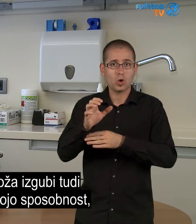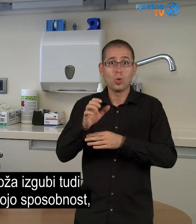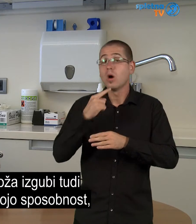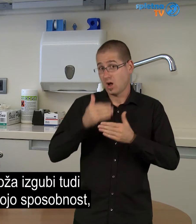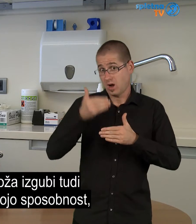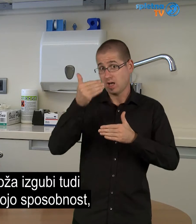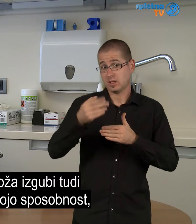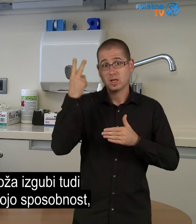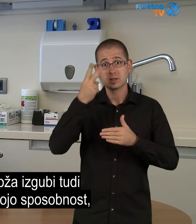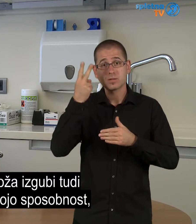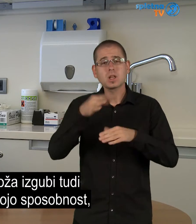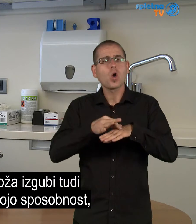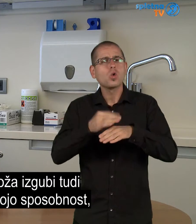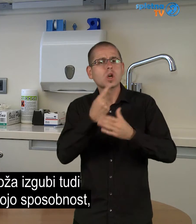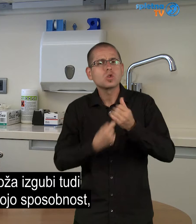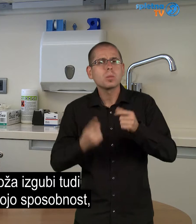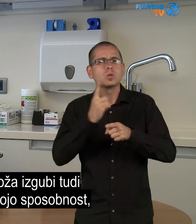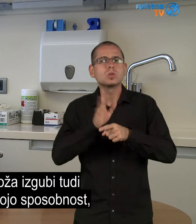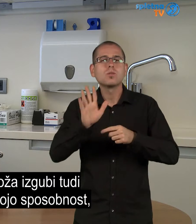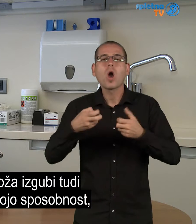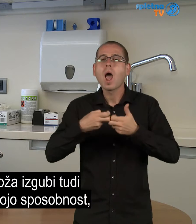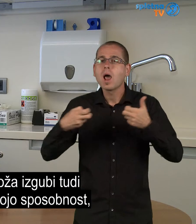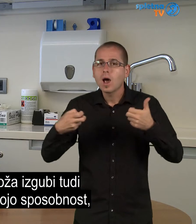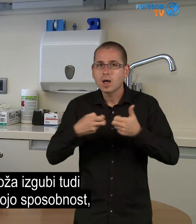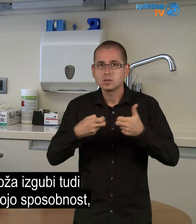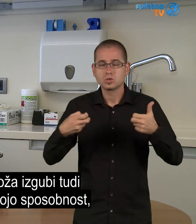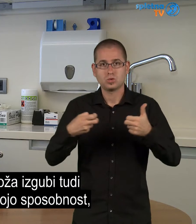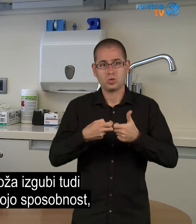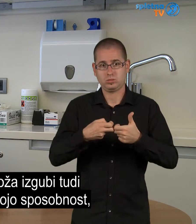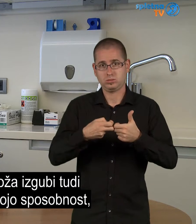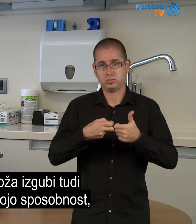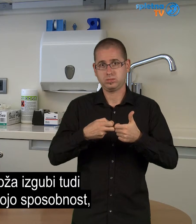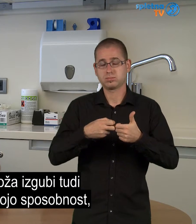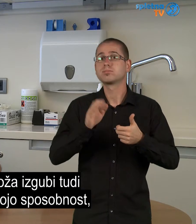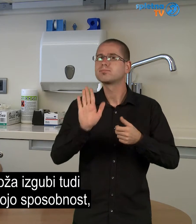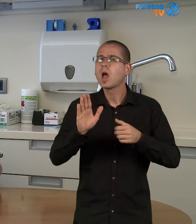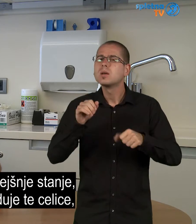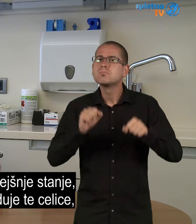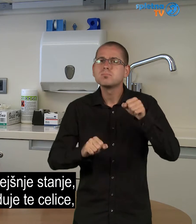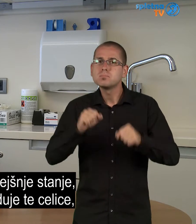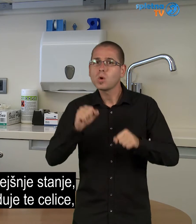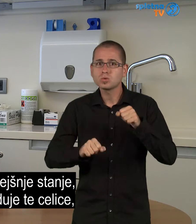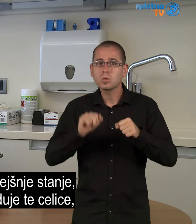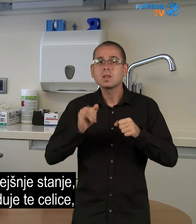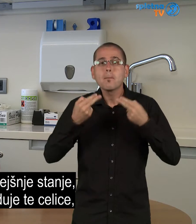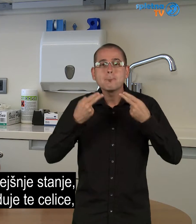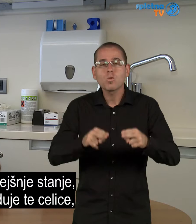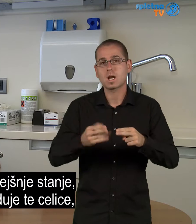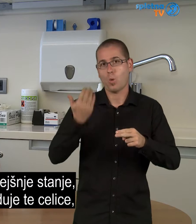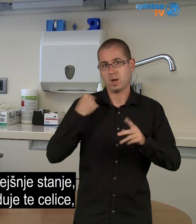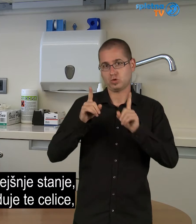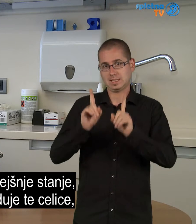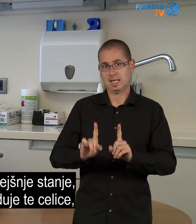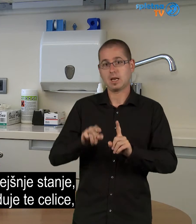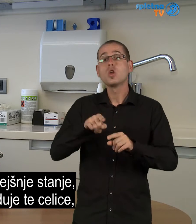Kasneje seveda koža izgubi tudi svojo elastičnost, svojo sposobnost, da se povrne v